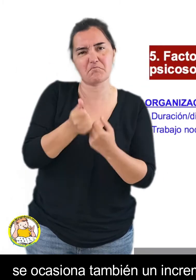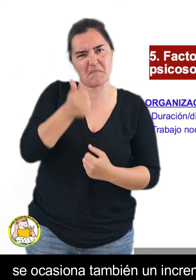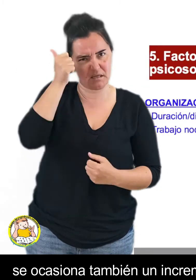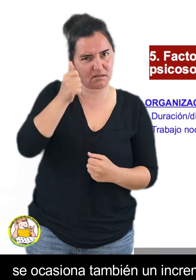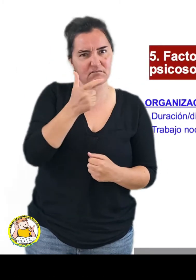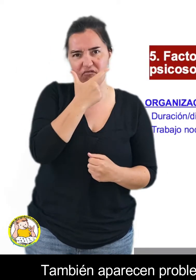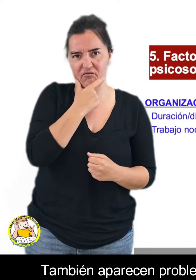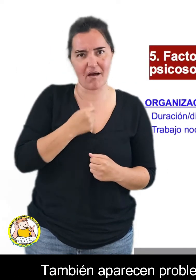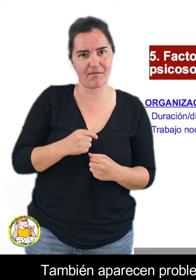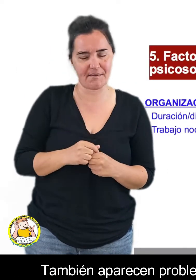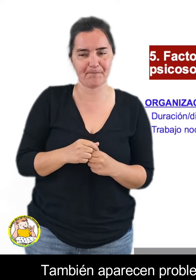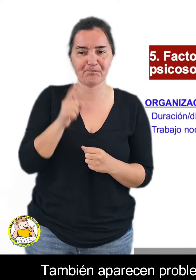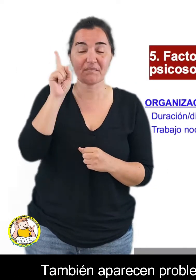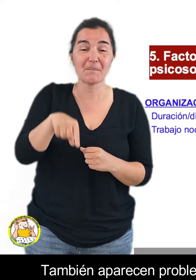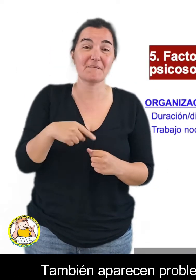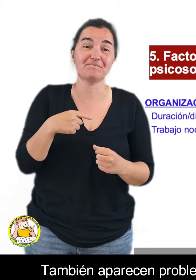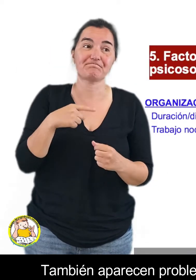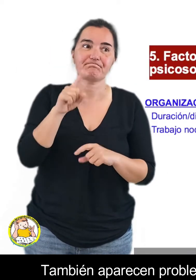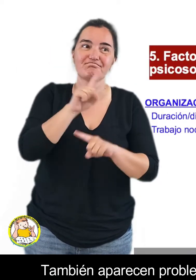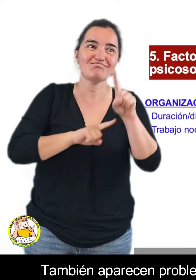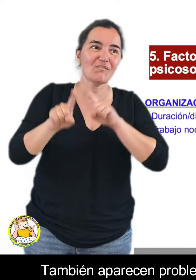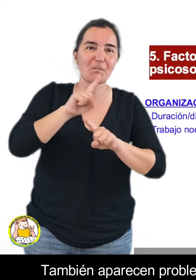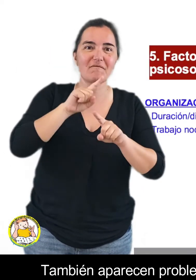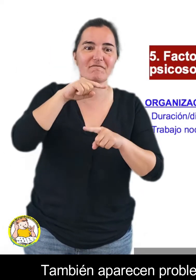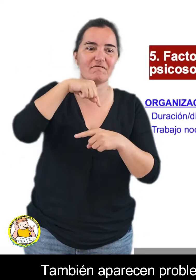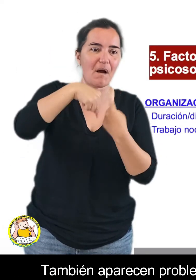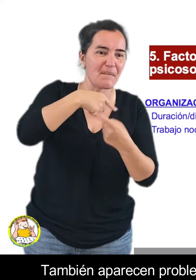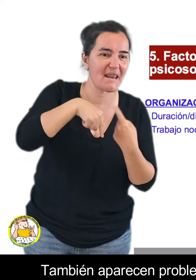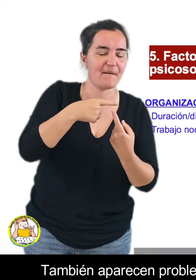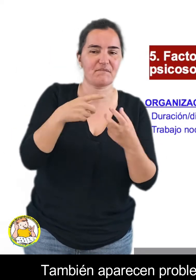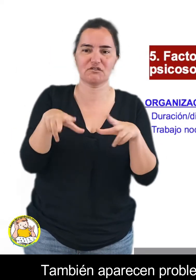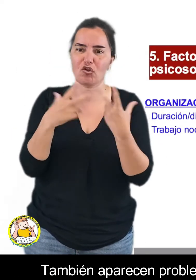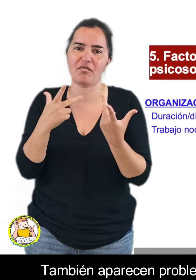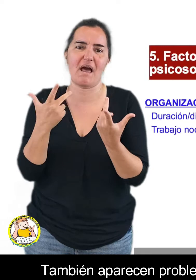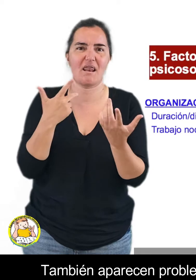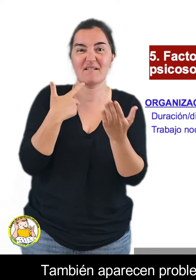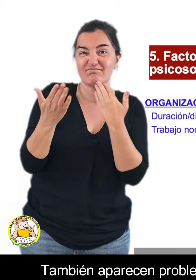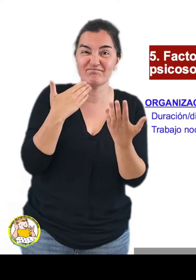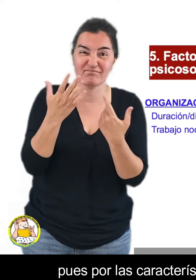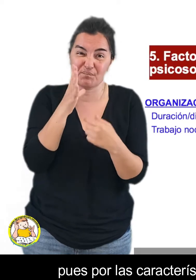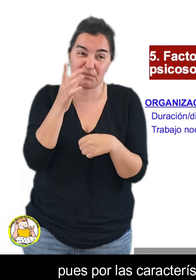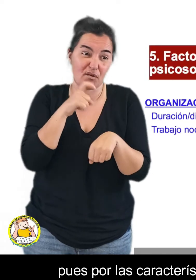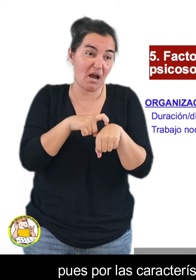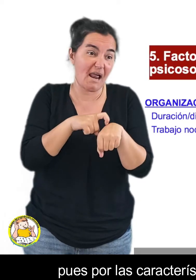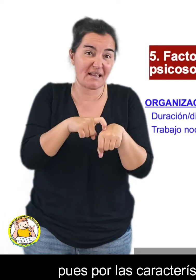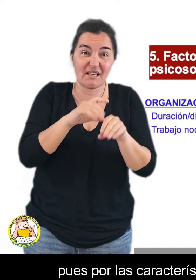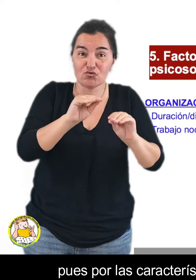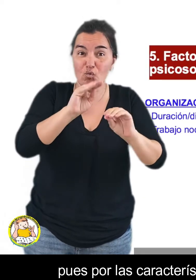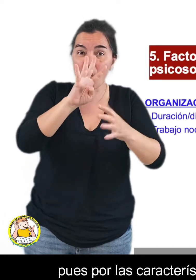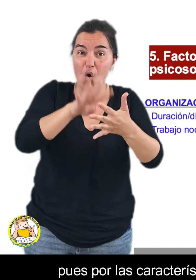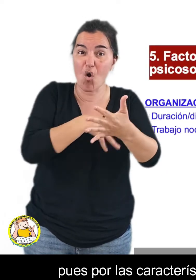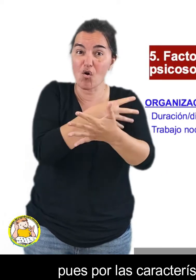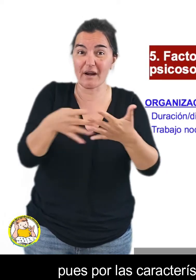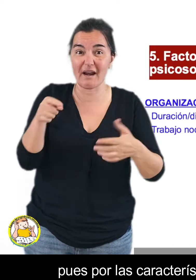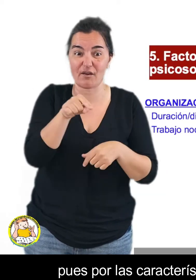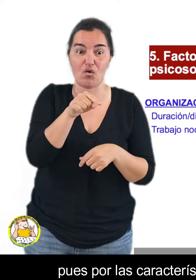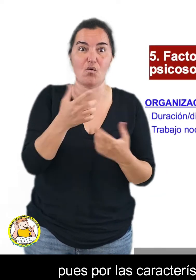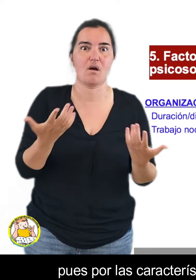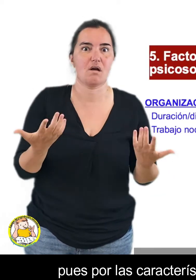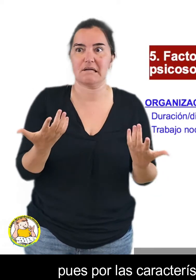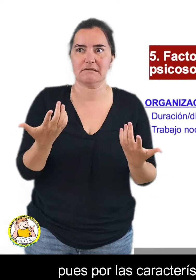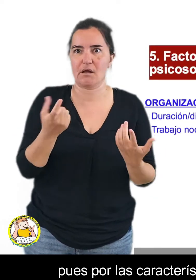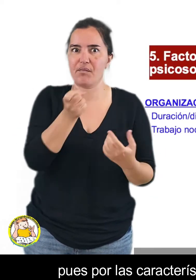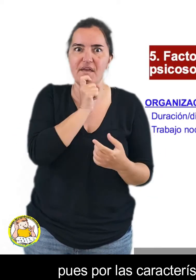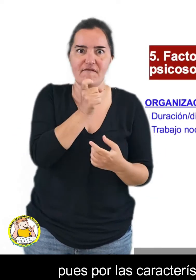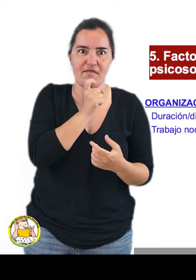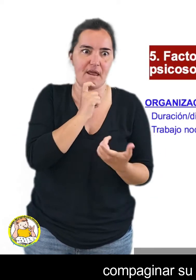sufran accidentes. También aparecen problemas en sus relaciones familiares y sociales, pues por las características de su horario